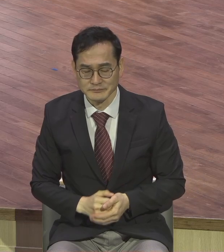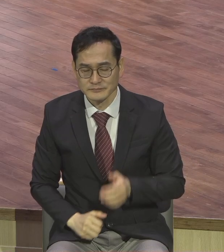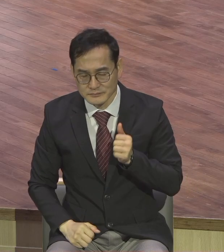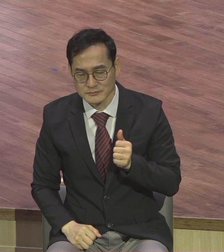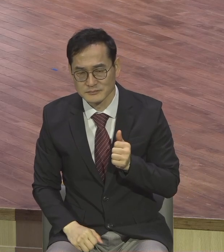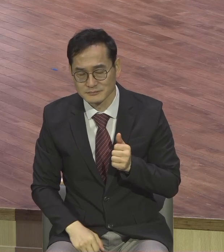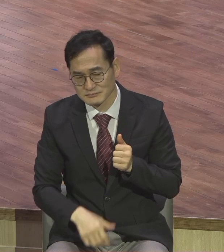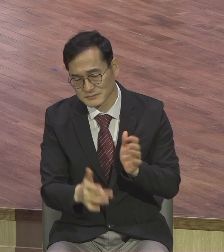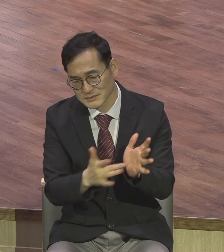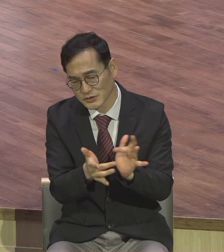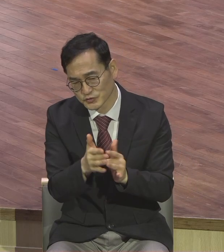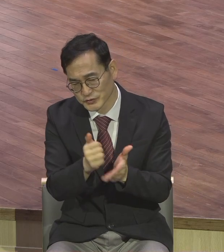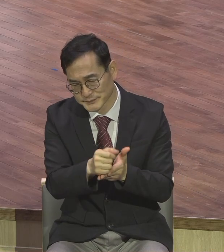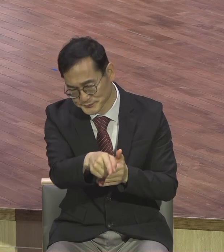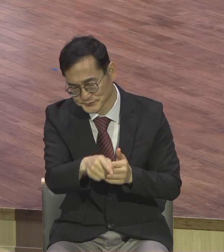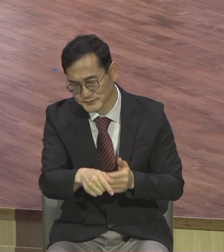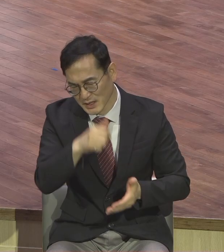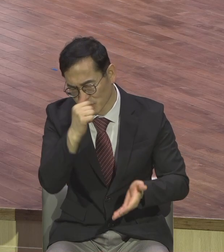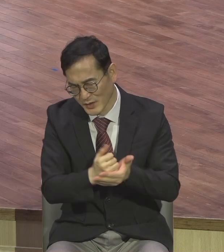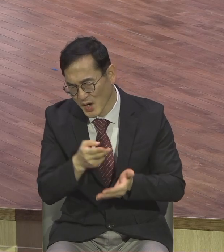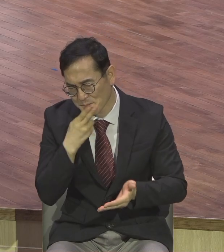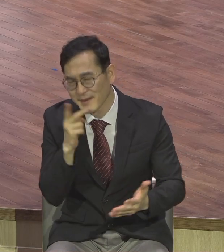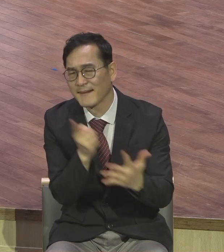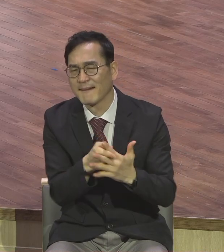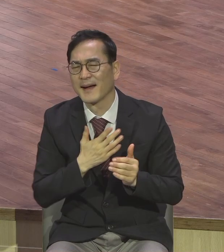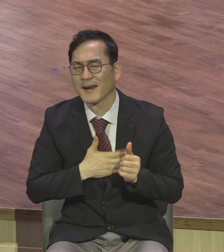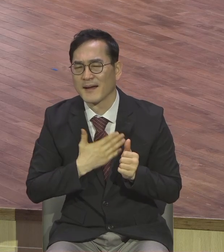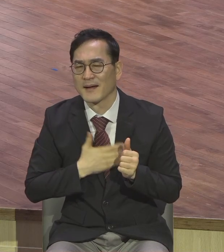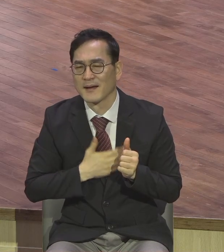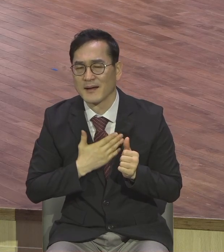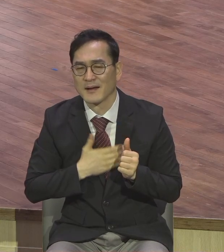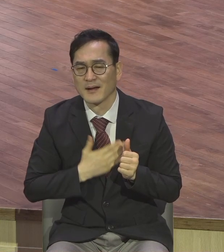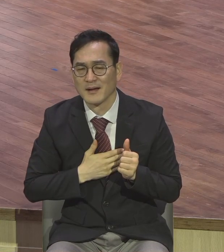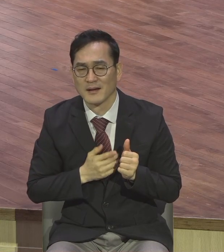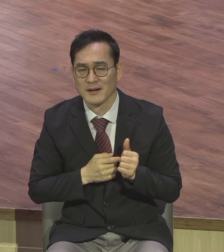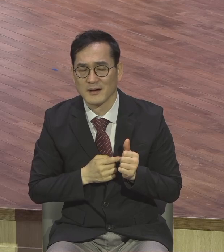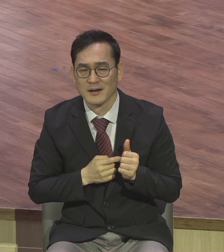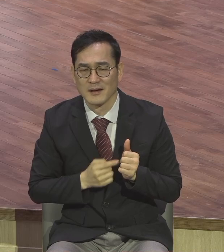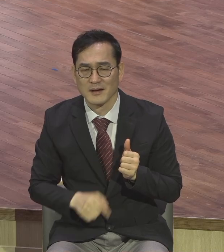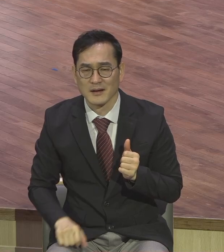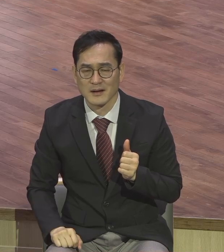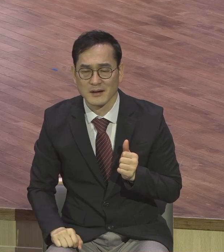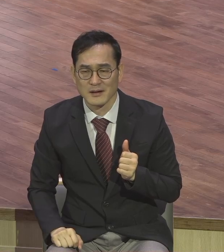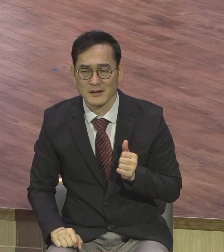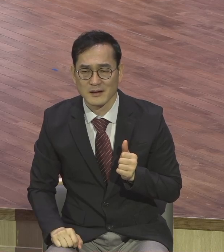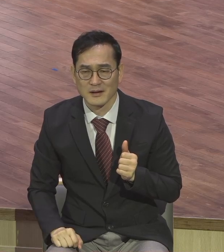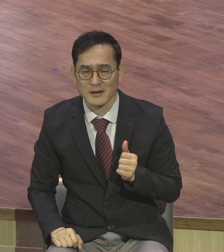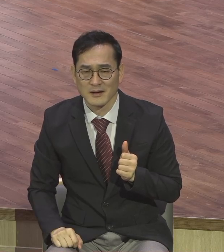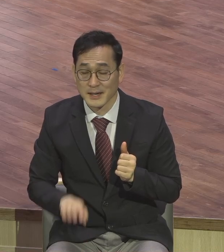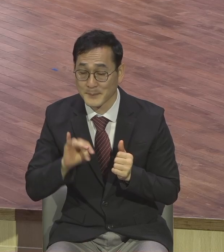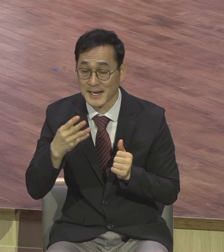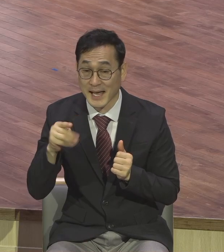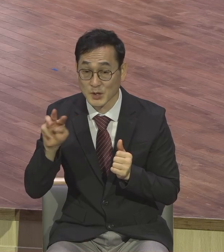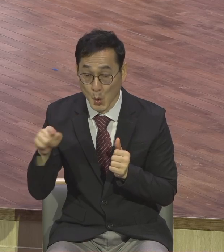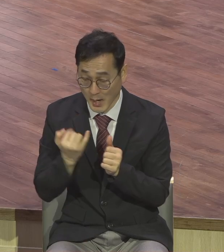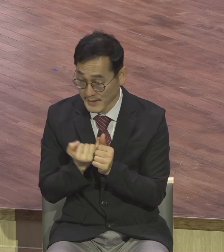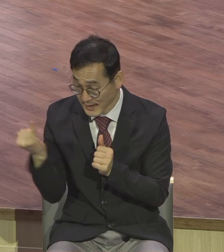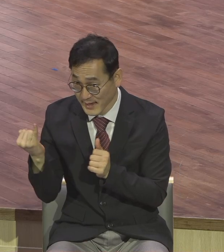예수님이 무죄라는 사실을 잘 알고 있었어요. 19절에 보면 빌라도의